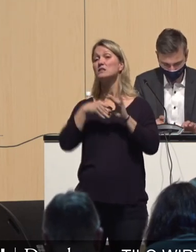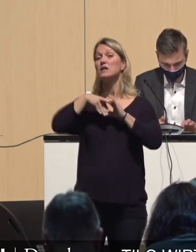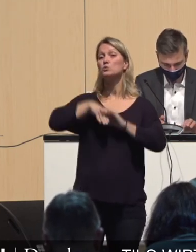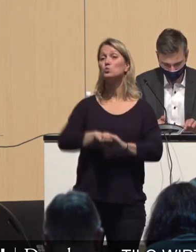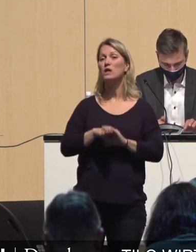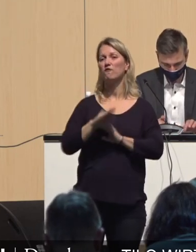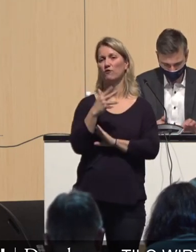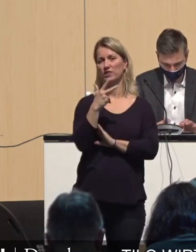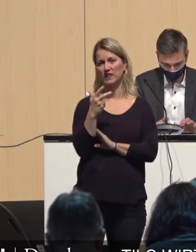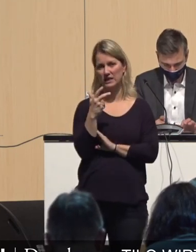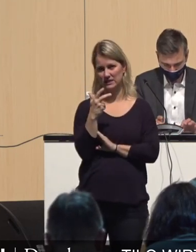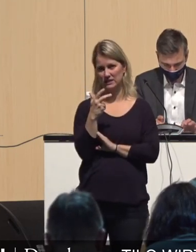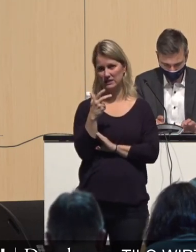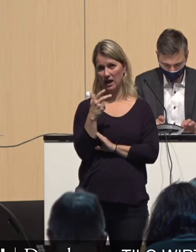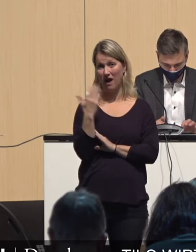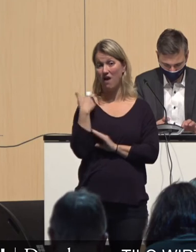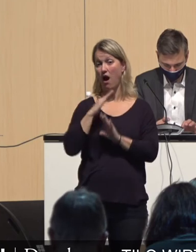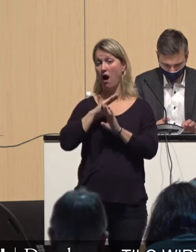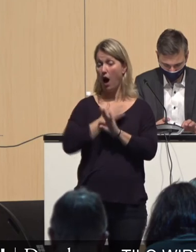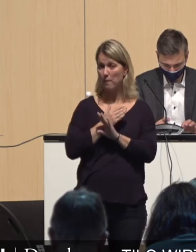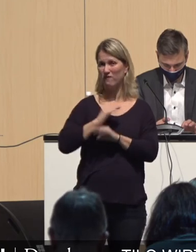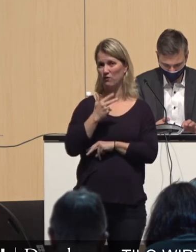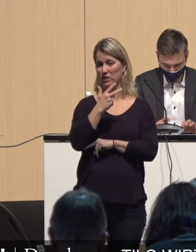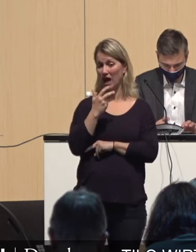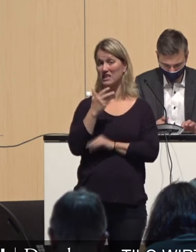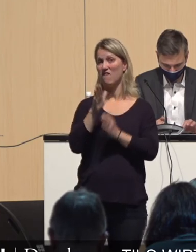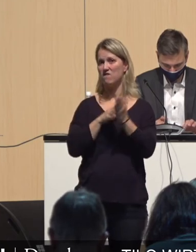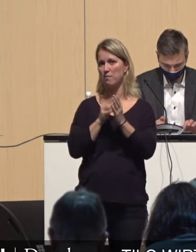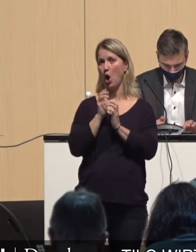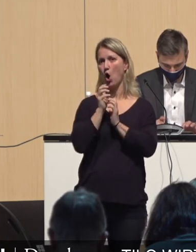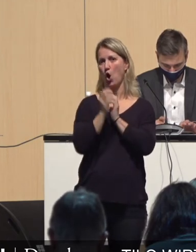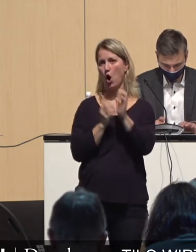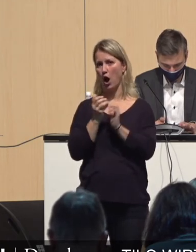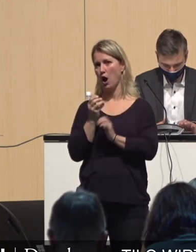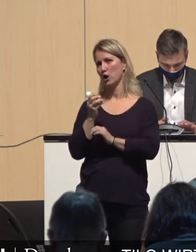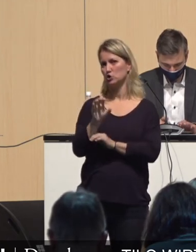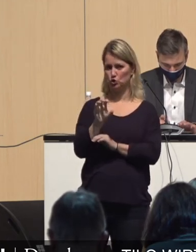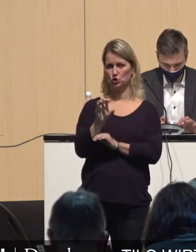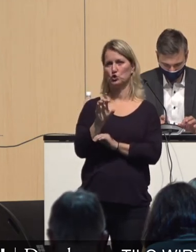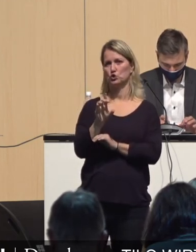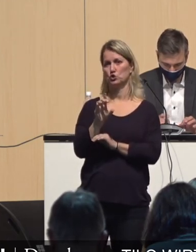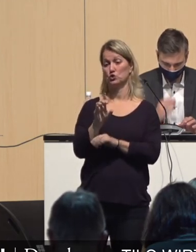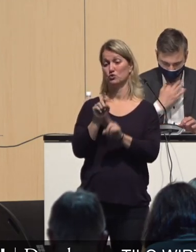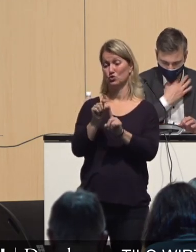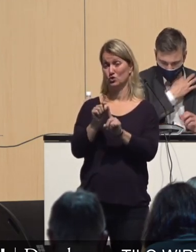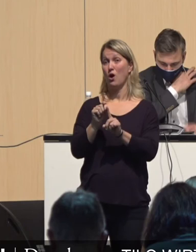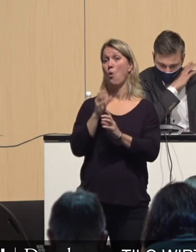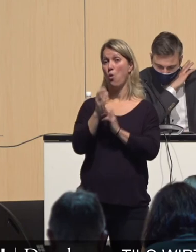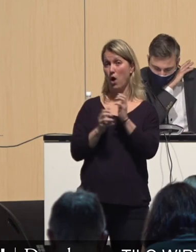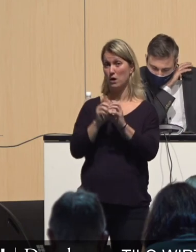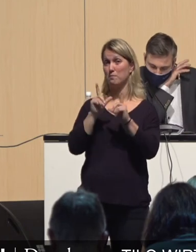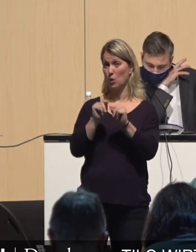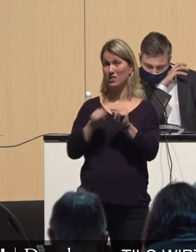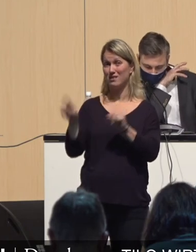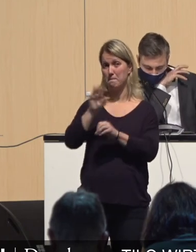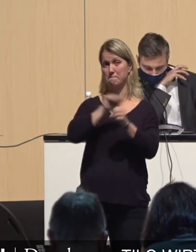35. Ab 35 begann der rote, der orange Bereich. Ab dem orangen Bereich war mit den Schließungen der Märkte zu rechnen. Da